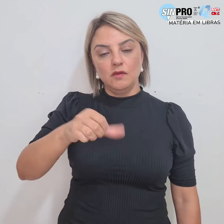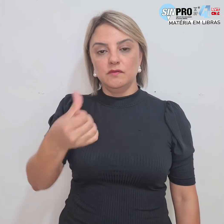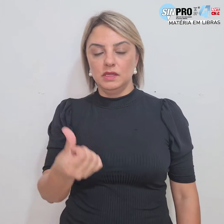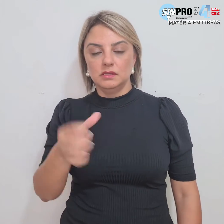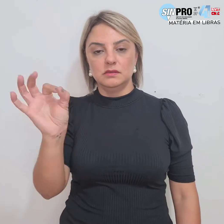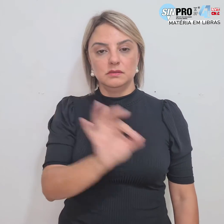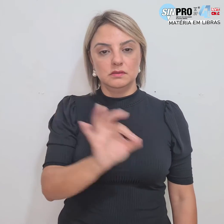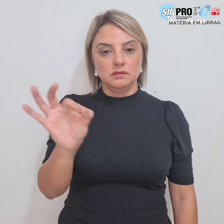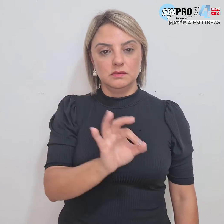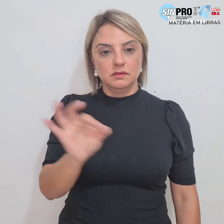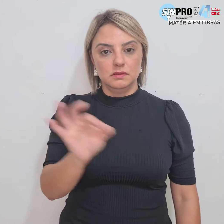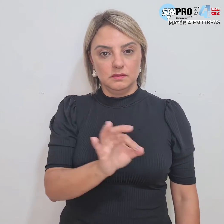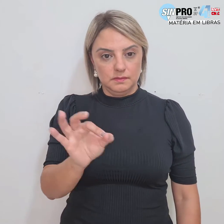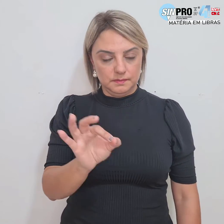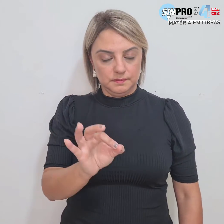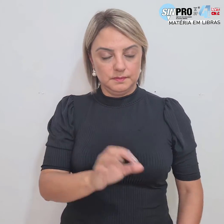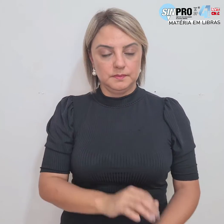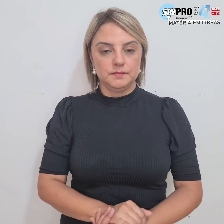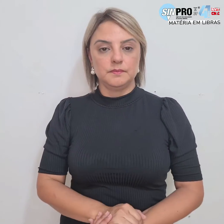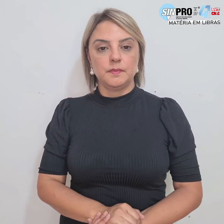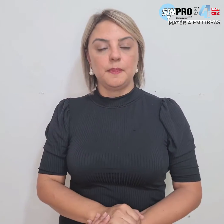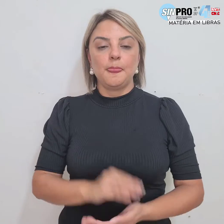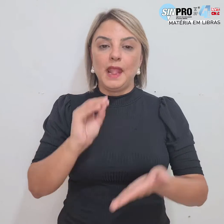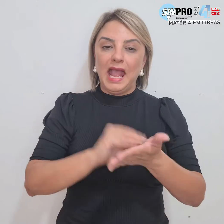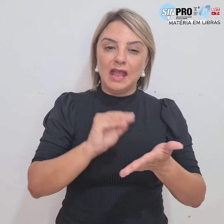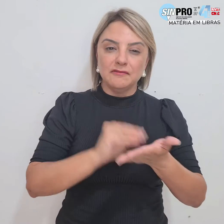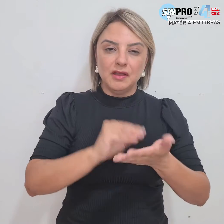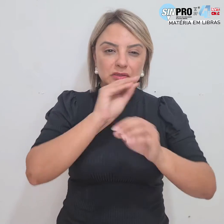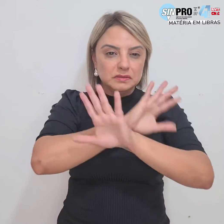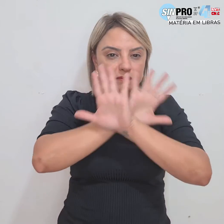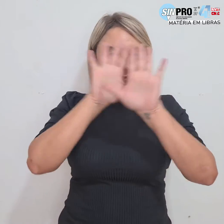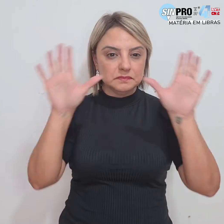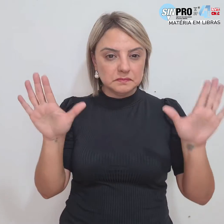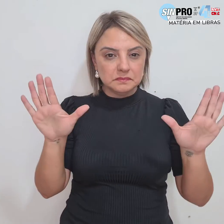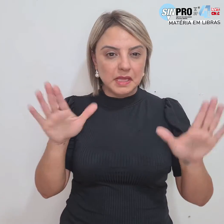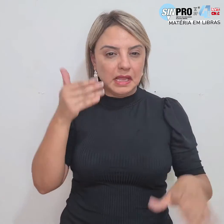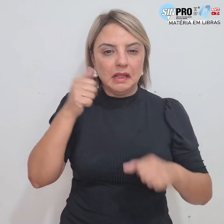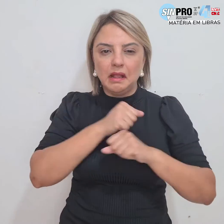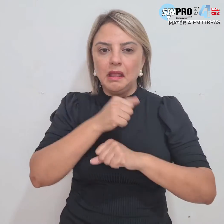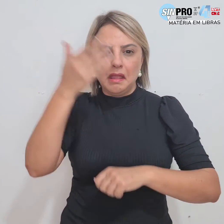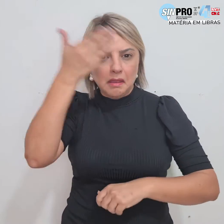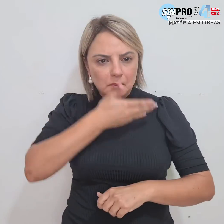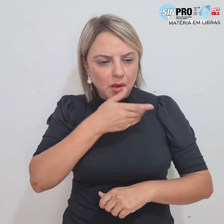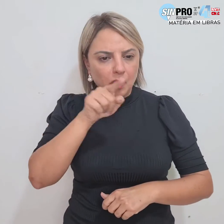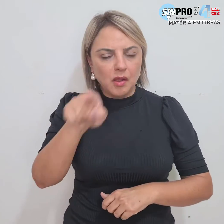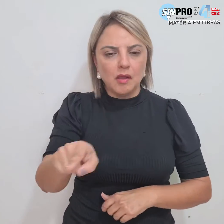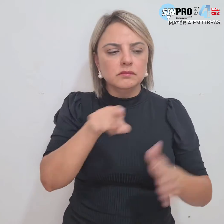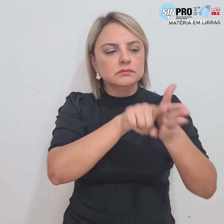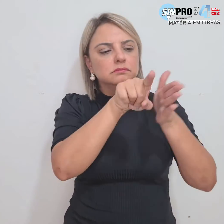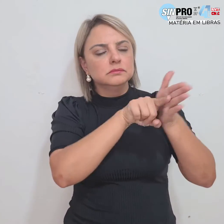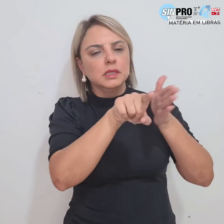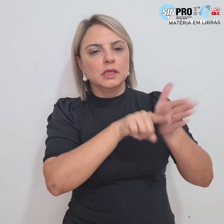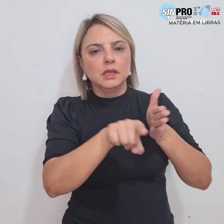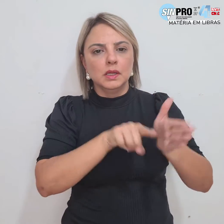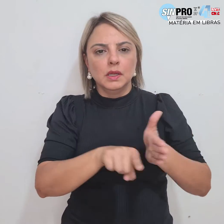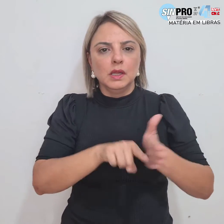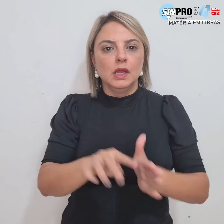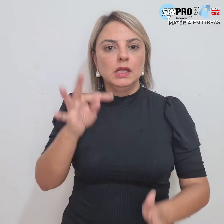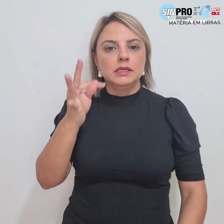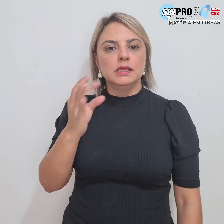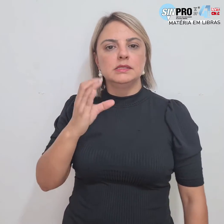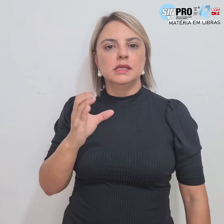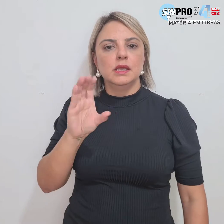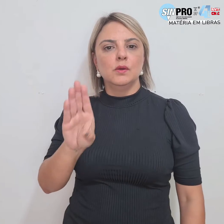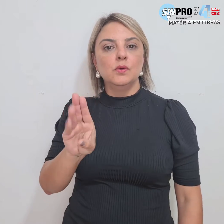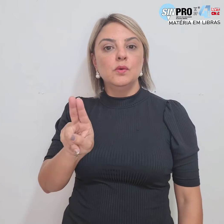representando 96% dos ativos da holding. A falta de transparência é evidente e está sendo questionada